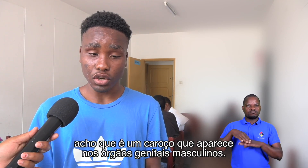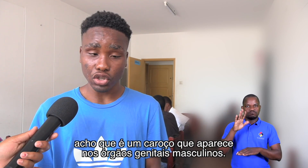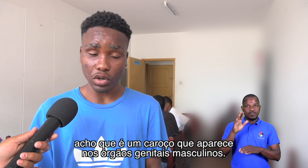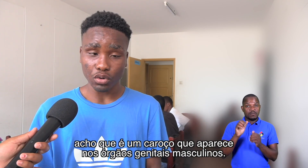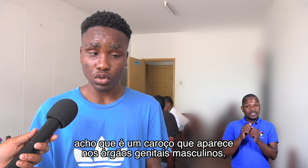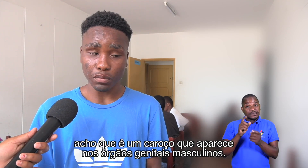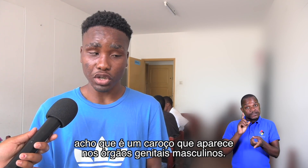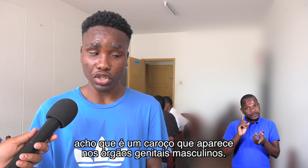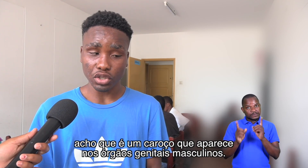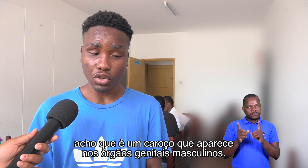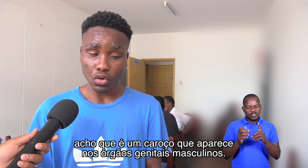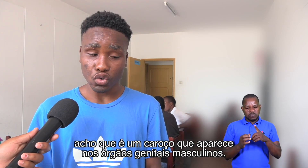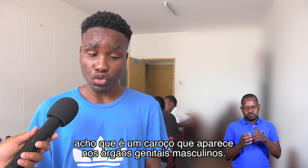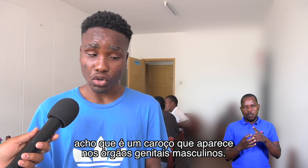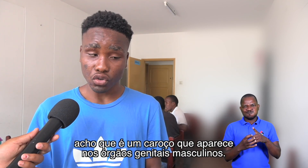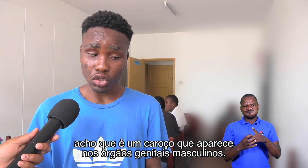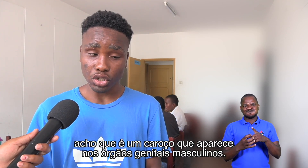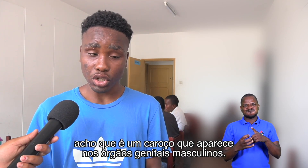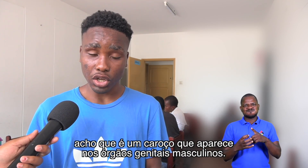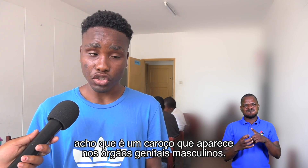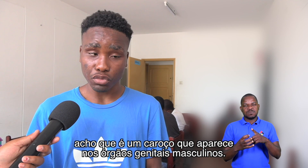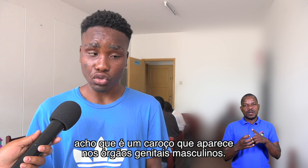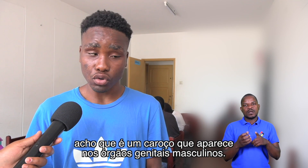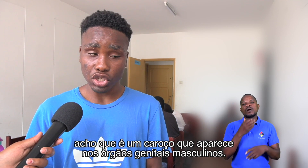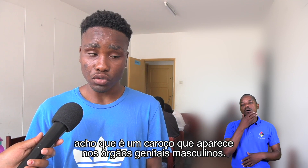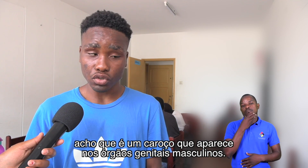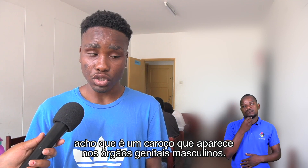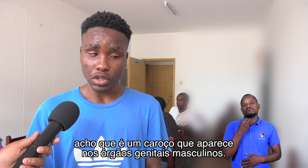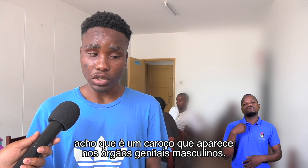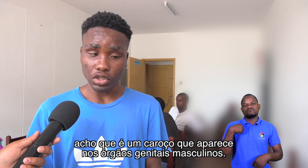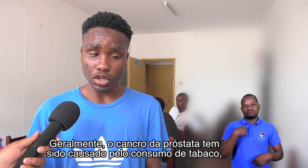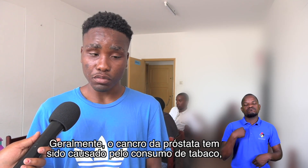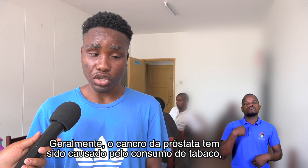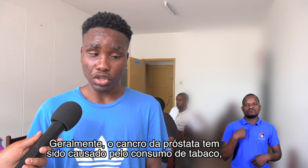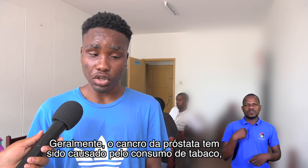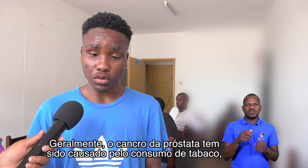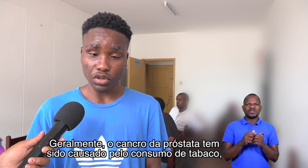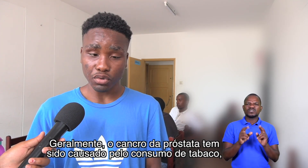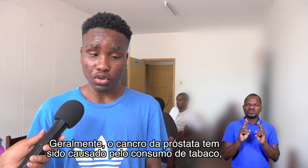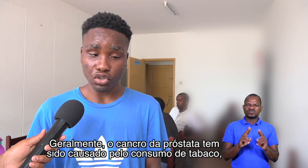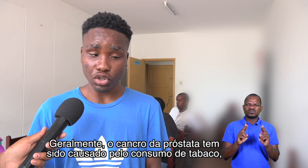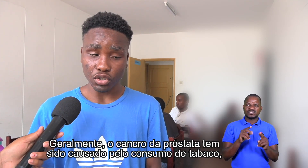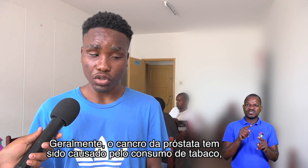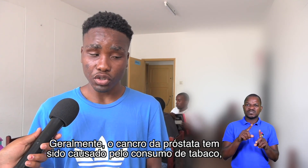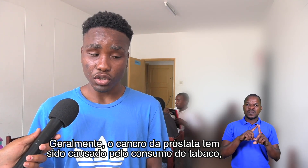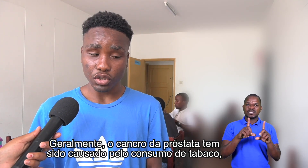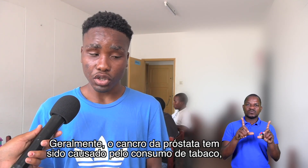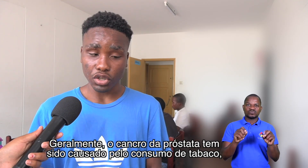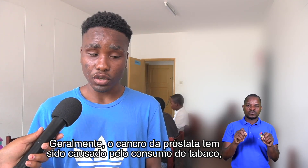acho que é um caroço que aparece nos órgãos genitais masculinos, né? E geralmente o cancro da próstata